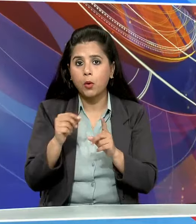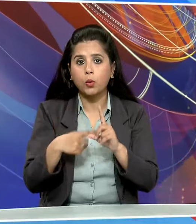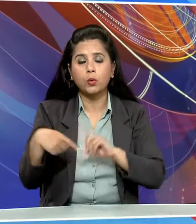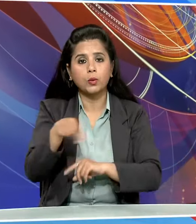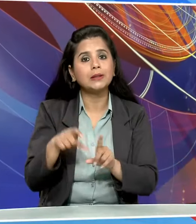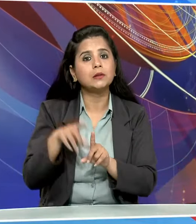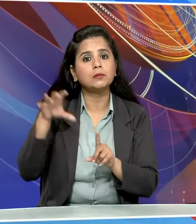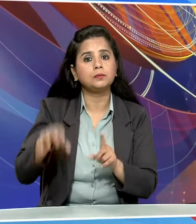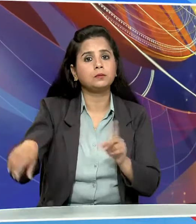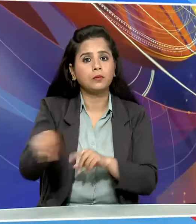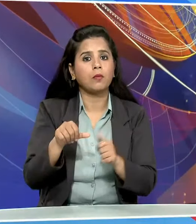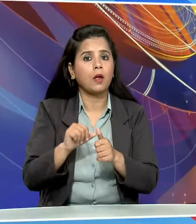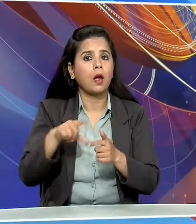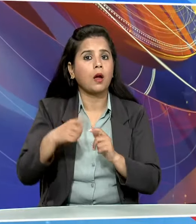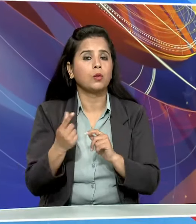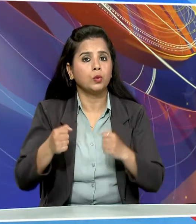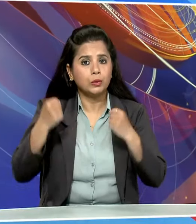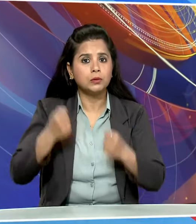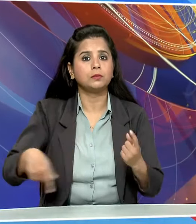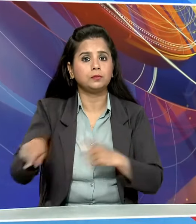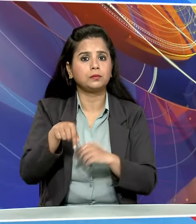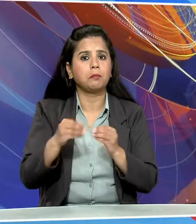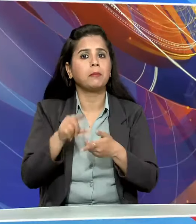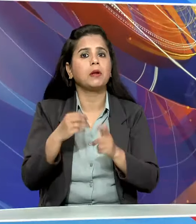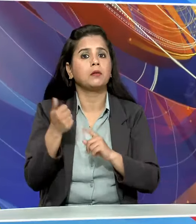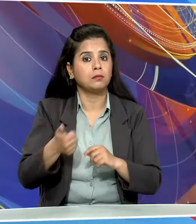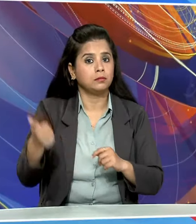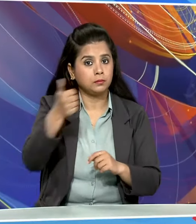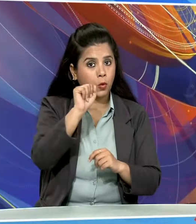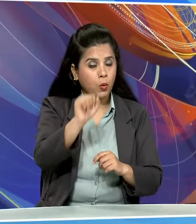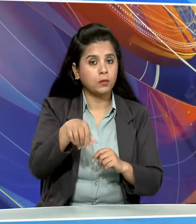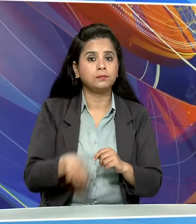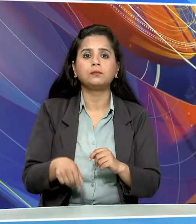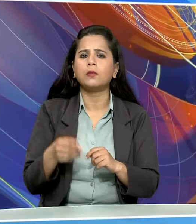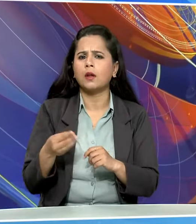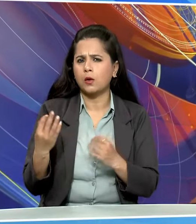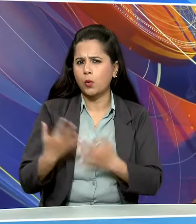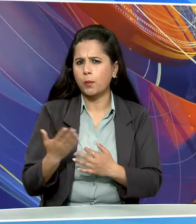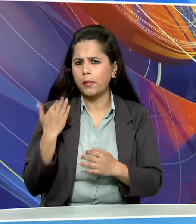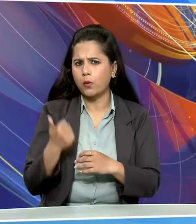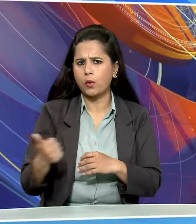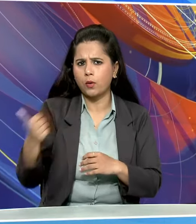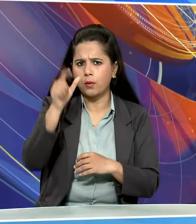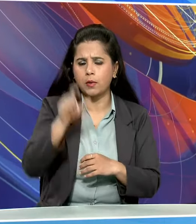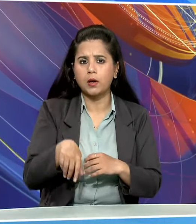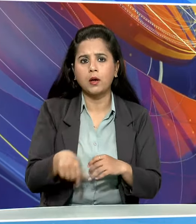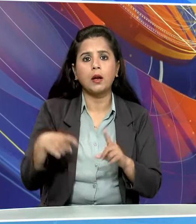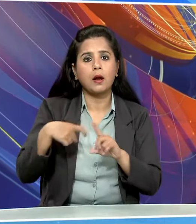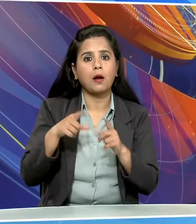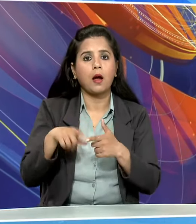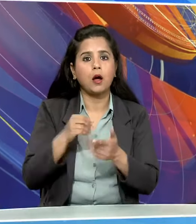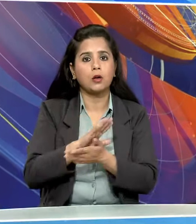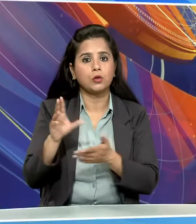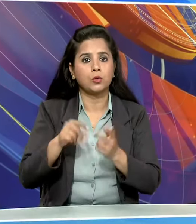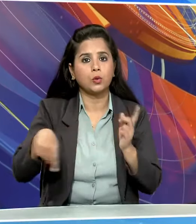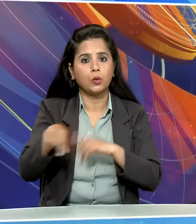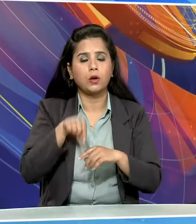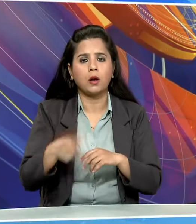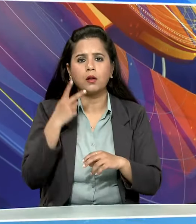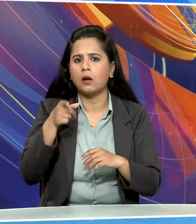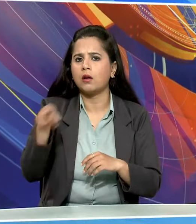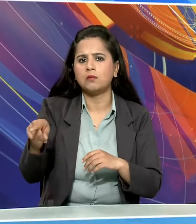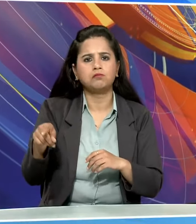में आकुलुटो सीट से भाजपा प्रत्याशी और निवर्तमान विधायक काजहेटो किनमी निर्विरोध चुने गए